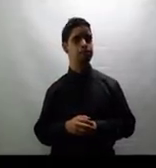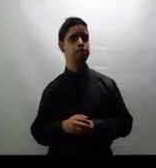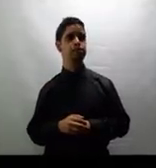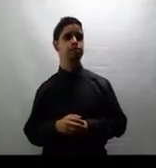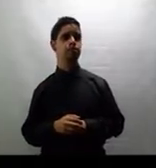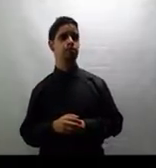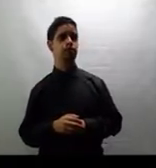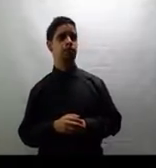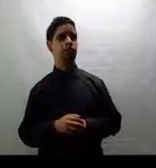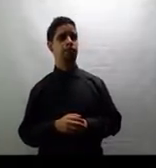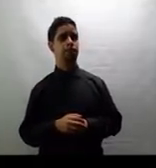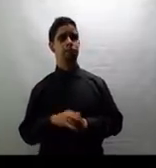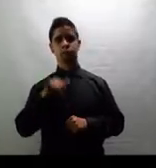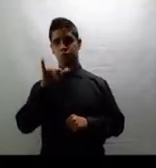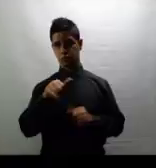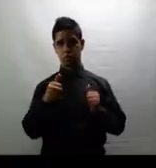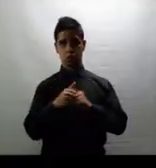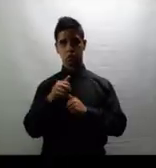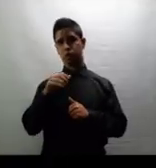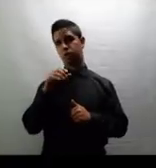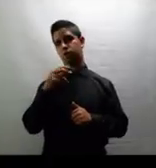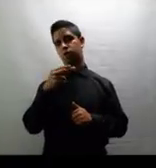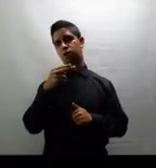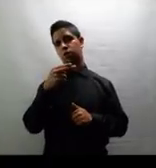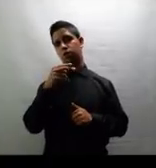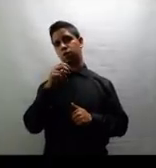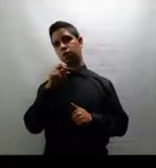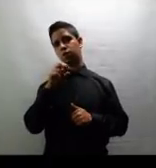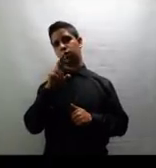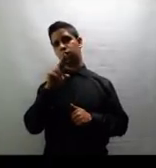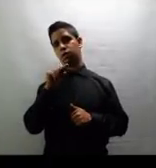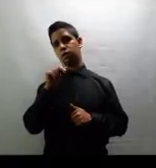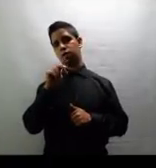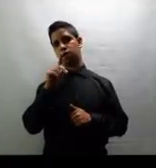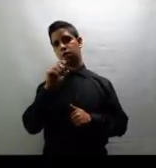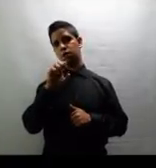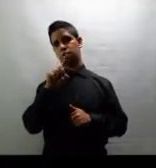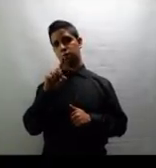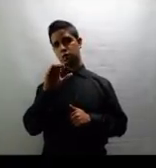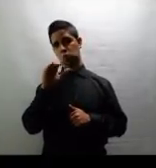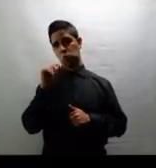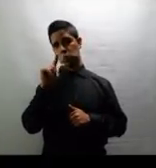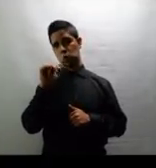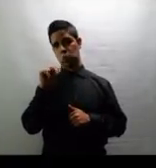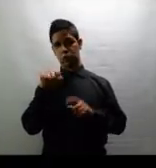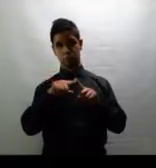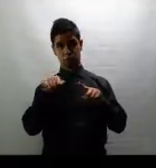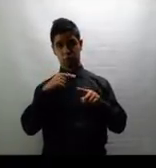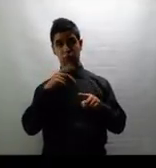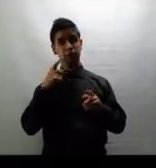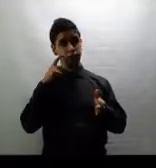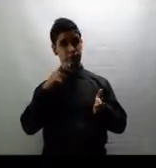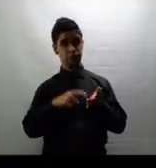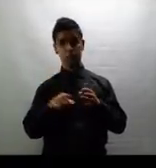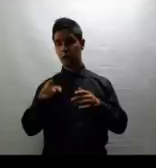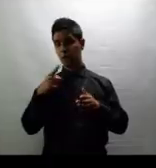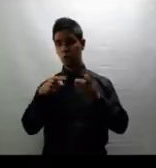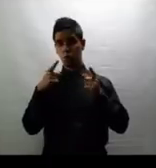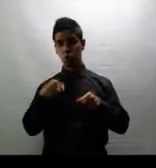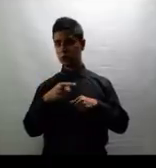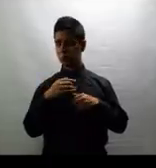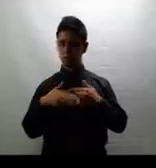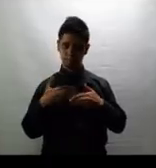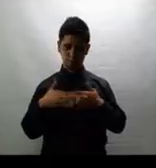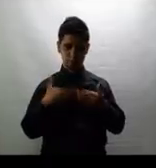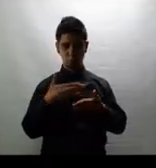eso fue bajo hernández colón pero era una garantía que iba a haber en la constitución que pasa eso pasó no